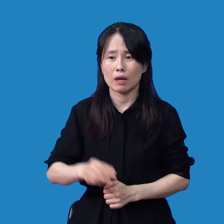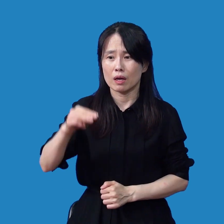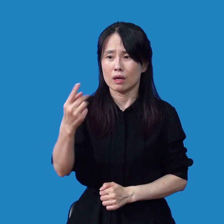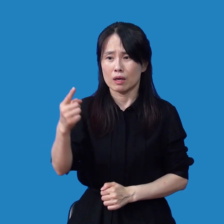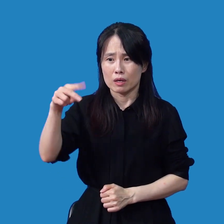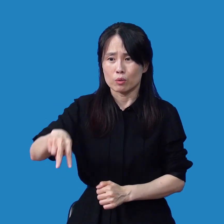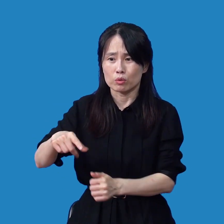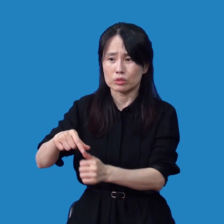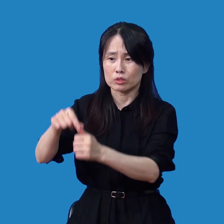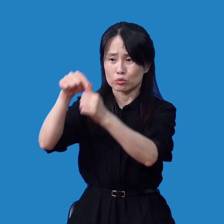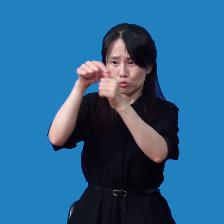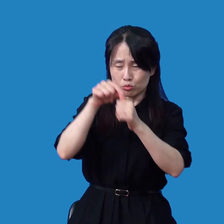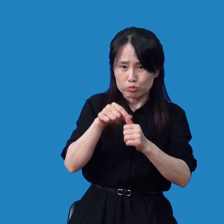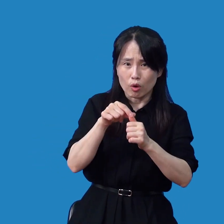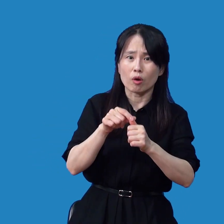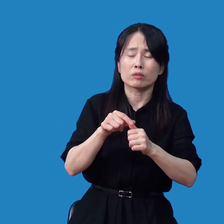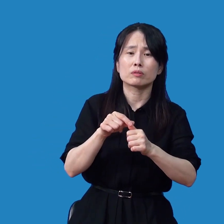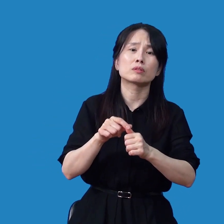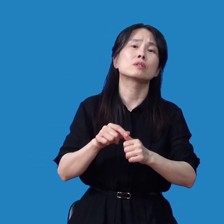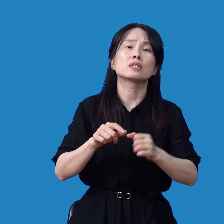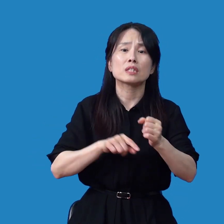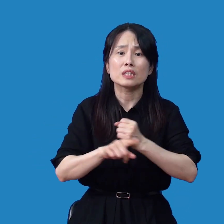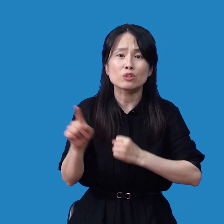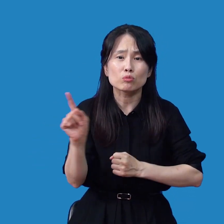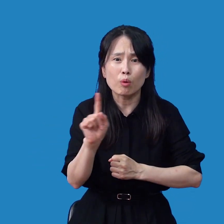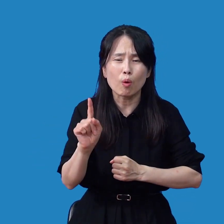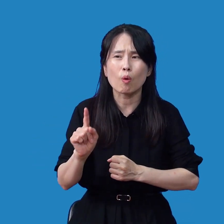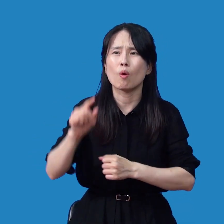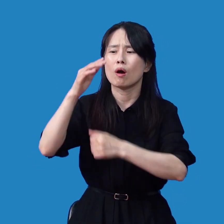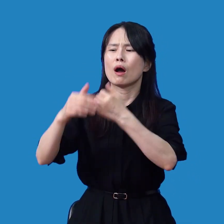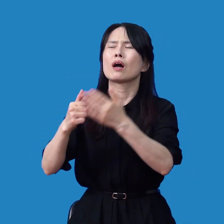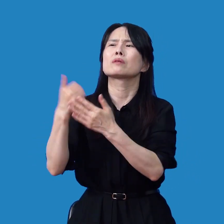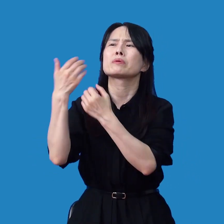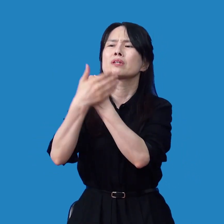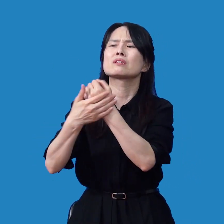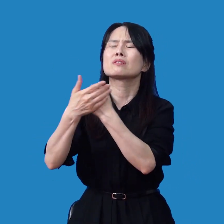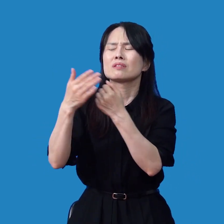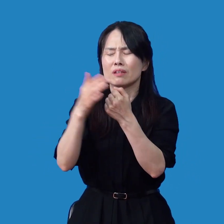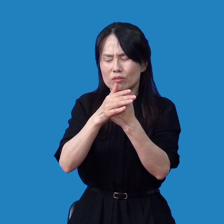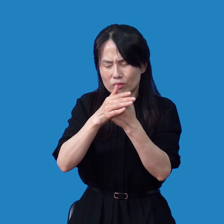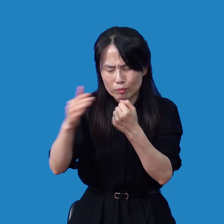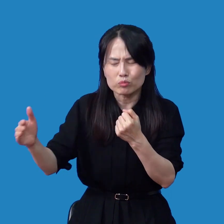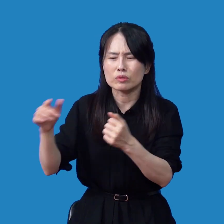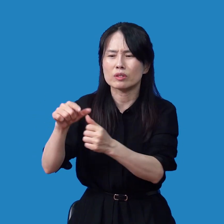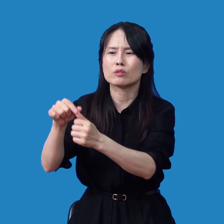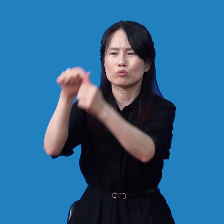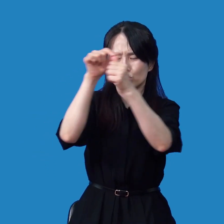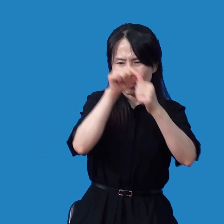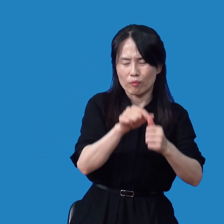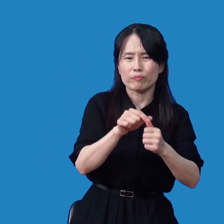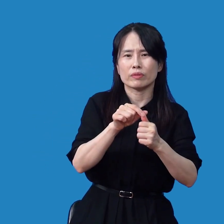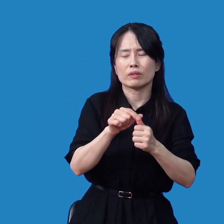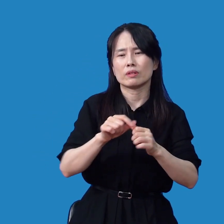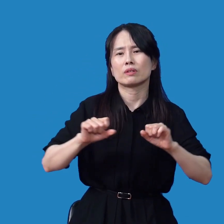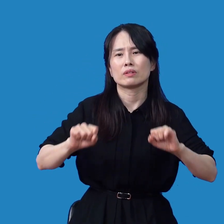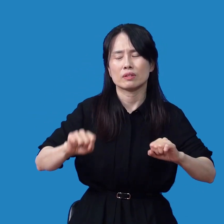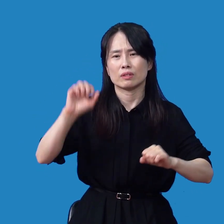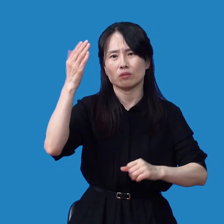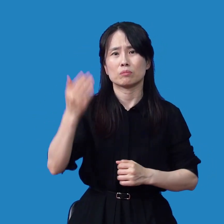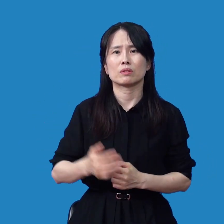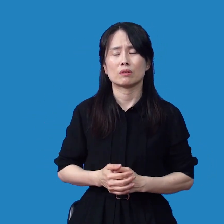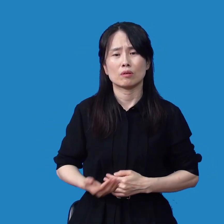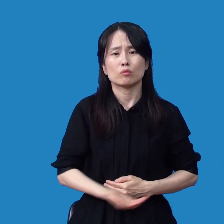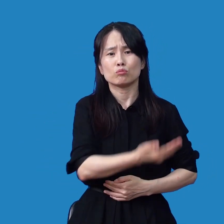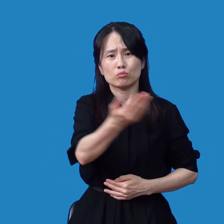것은 전적으로 하나님의 은혜 아닙니까? 그게 은혜로 택하심을 받았다는 말의 뜻입니다. 우리도 마찬가지죠.